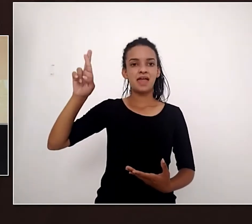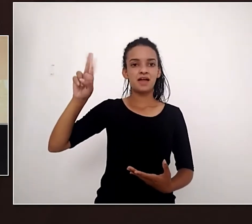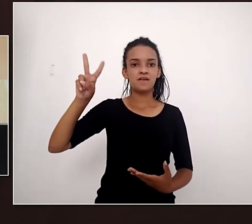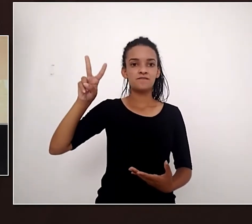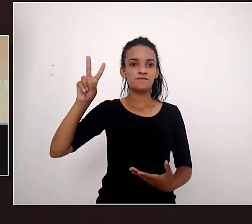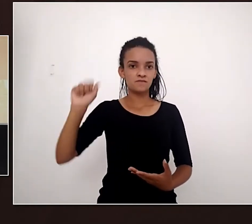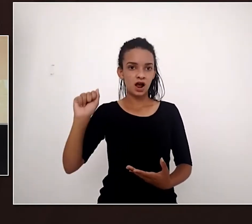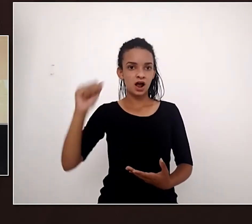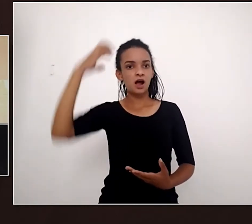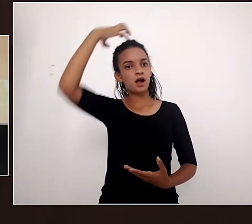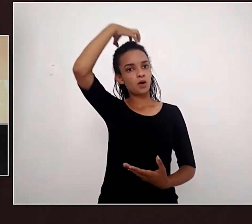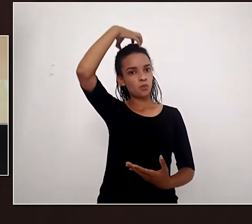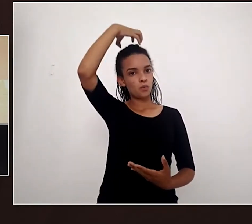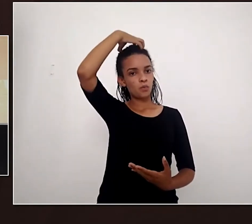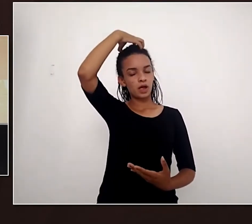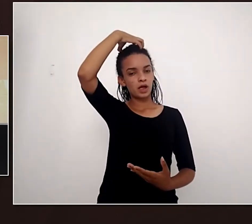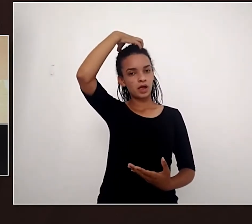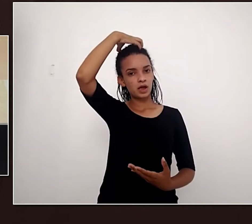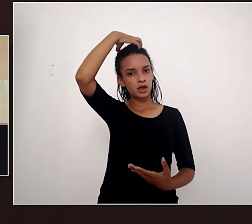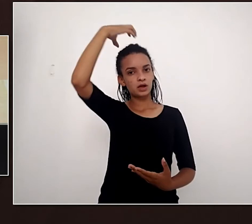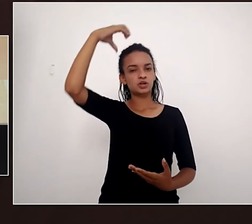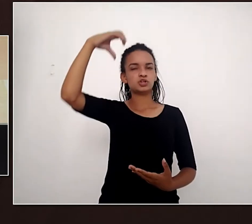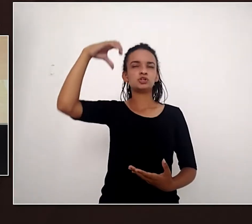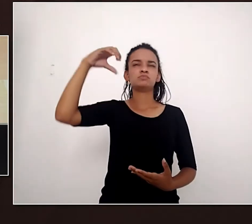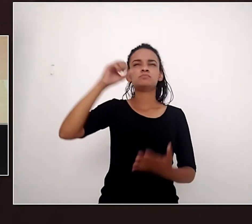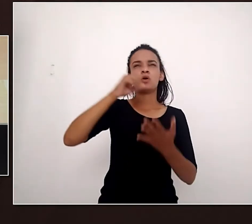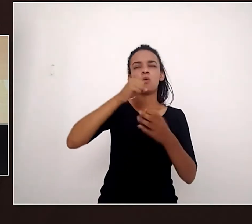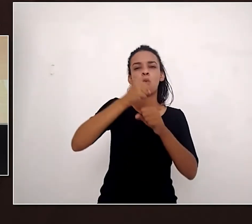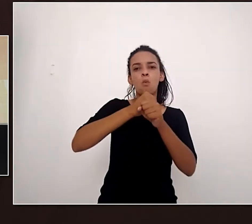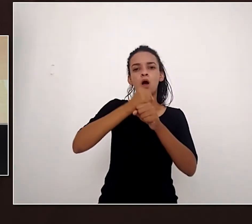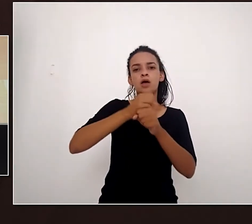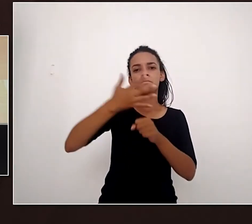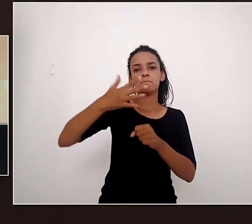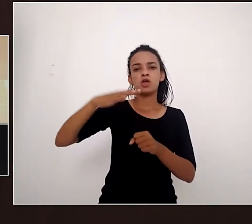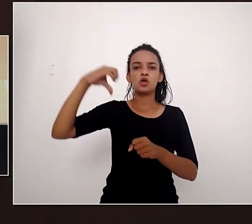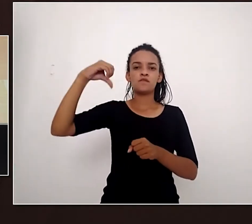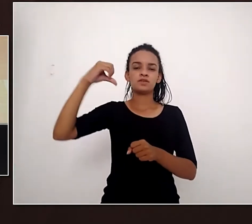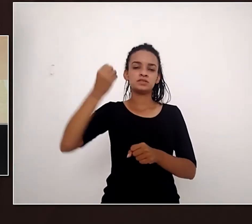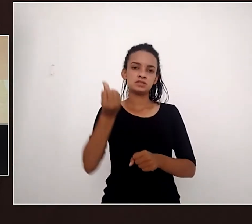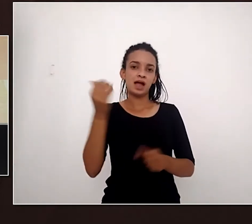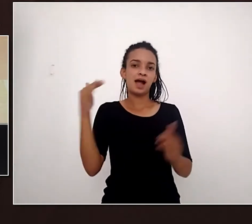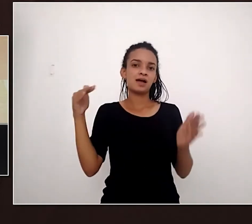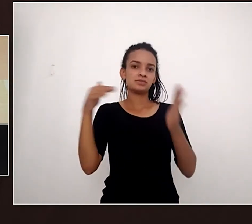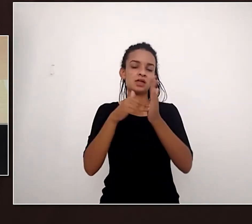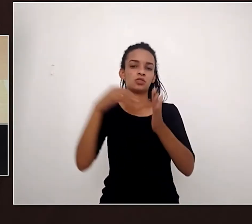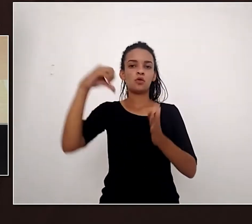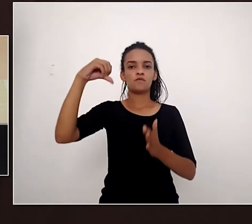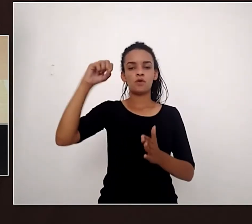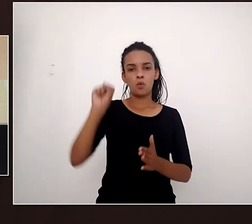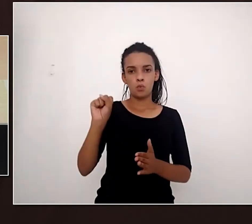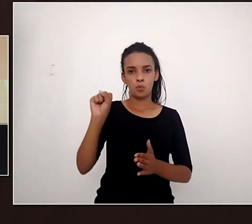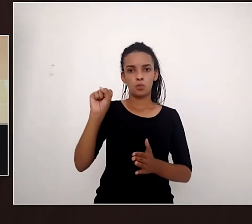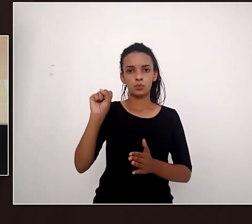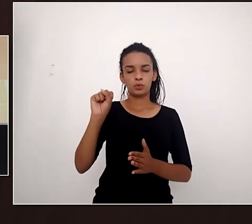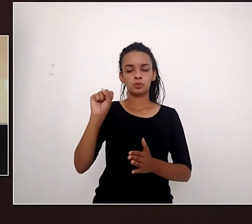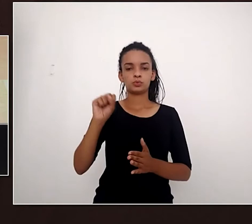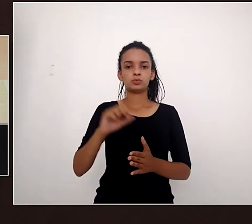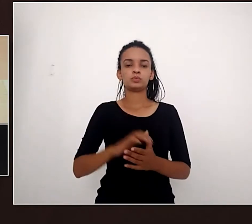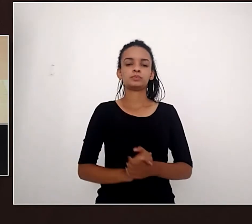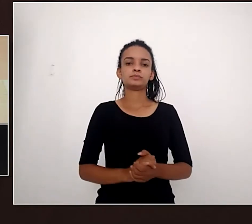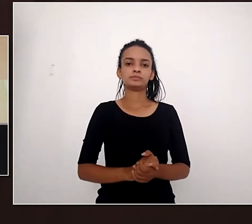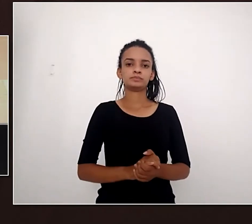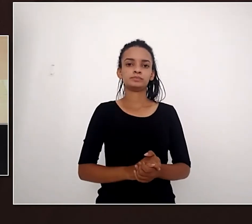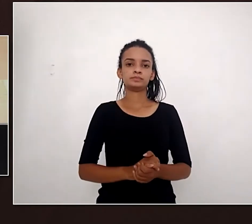de 96 a 98, imperador no mesmo dia da morte de Domiciano. Nerva foi escolhido